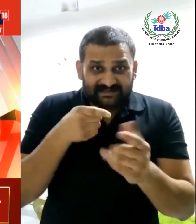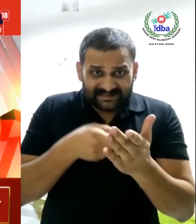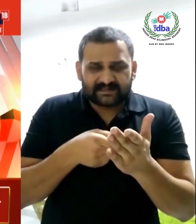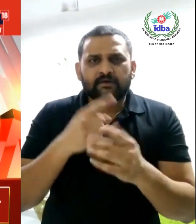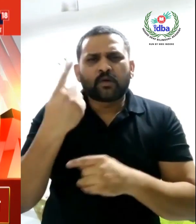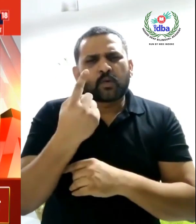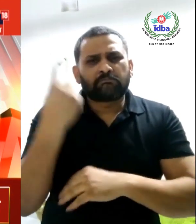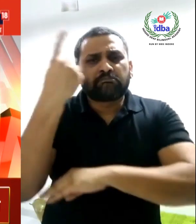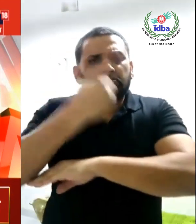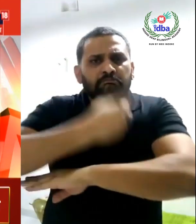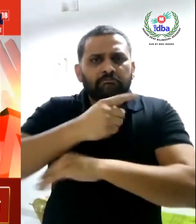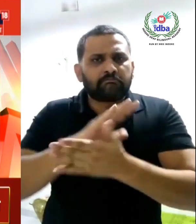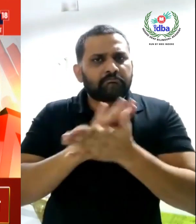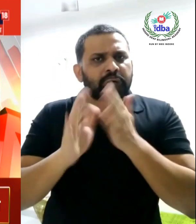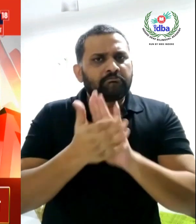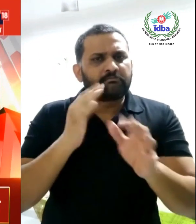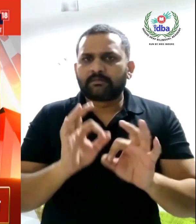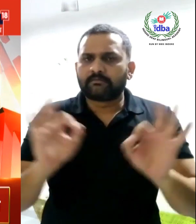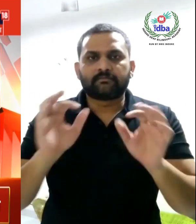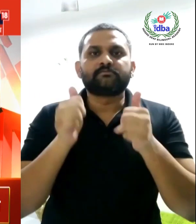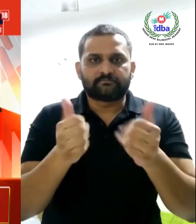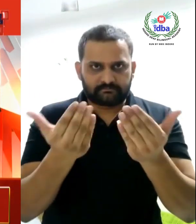केवल 1 दिन में ही हो सकेगी।